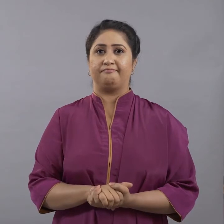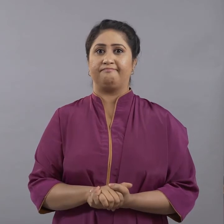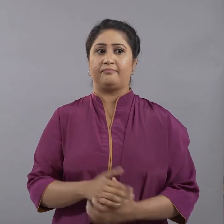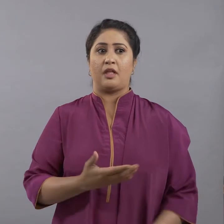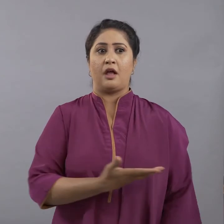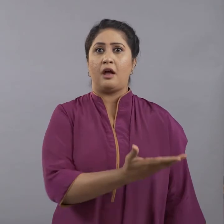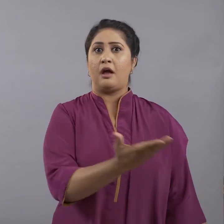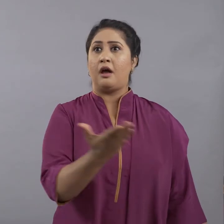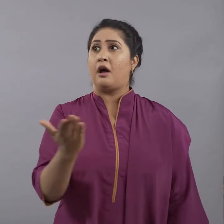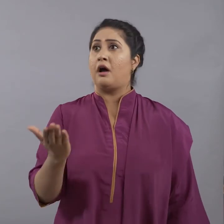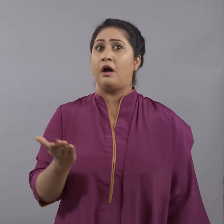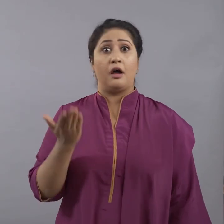हालत,